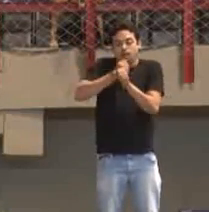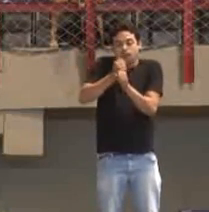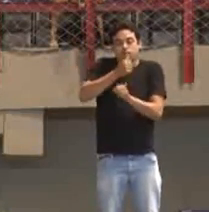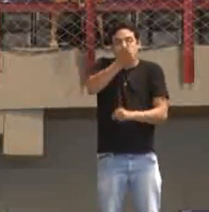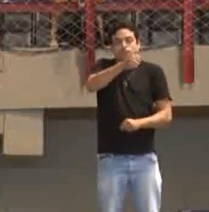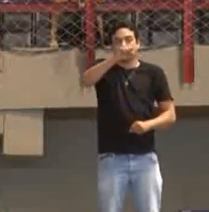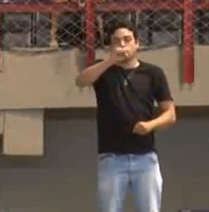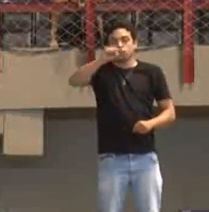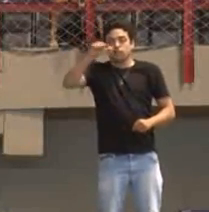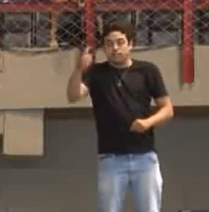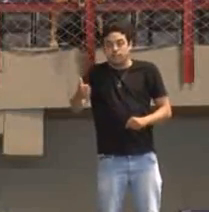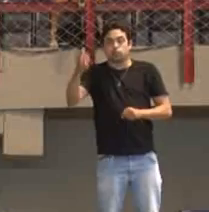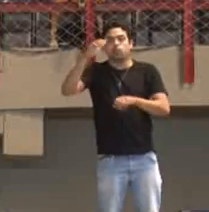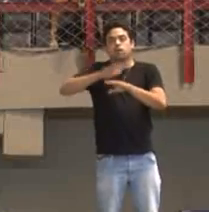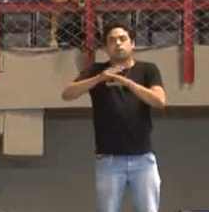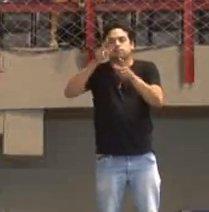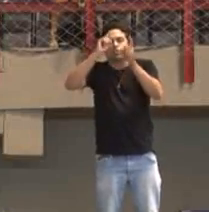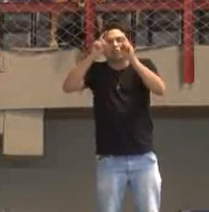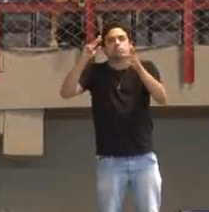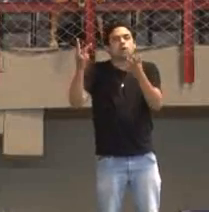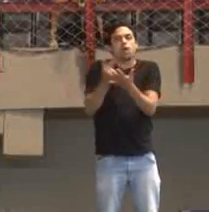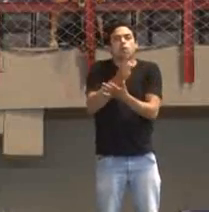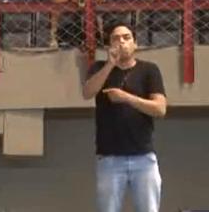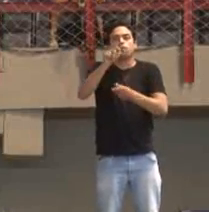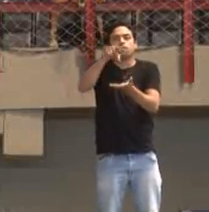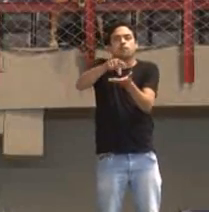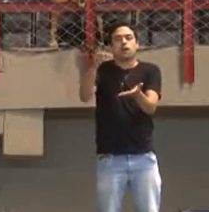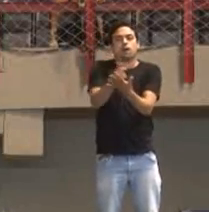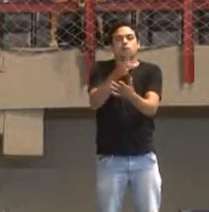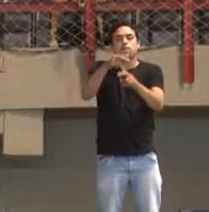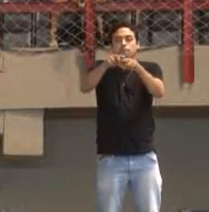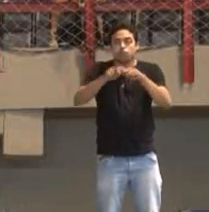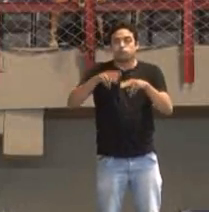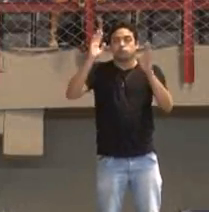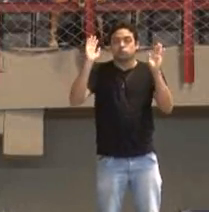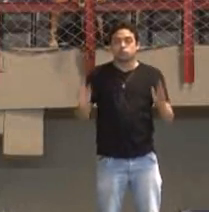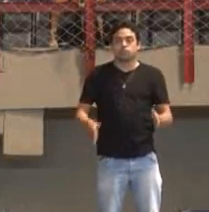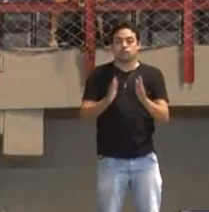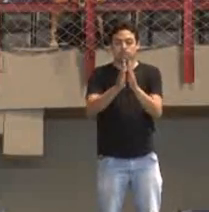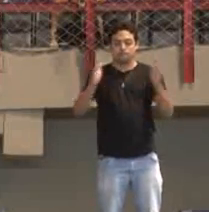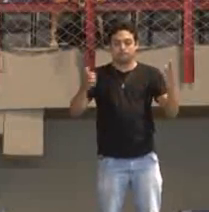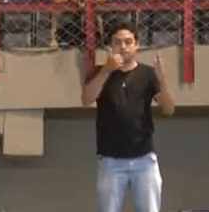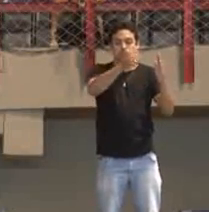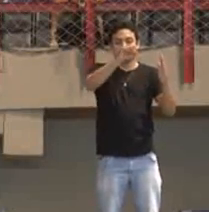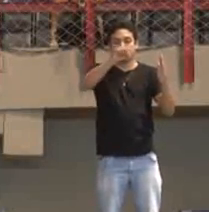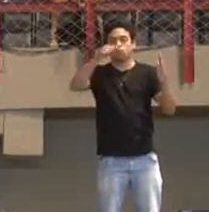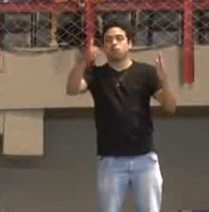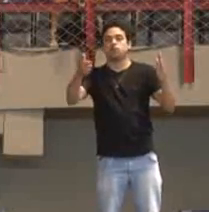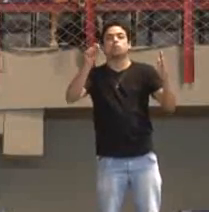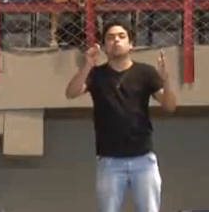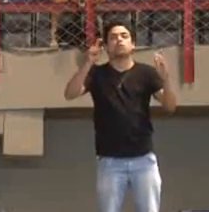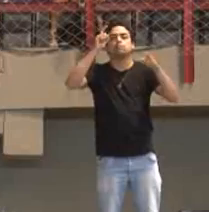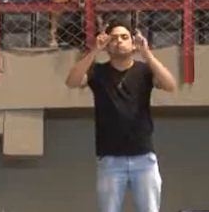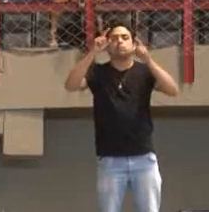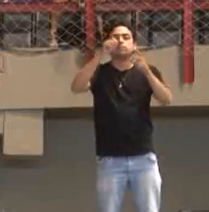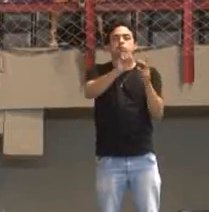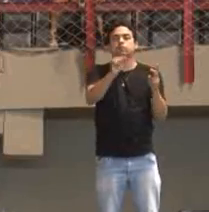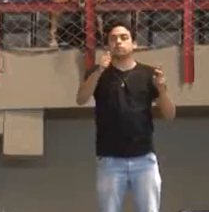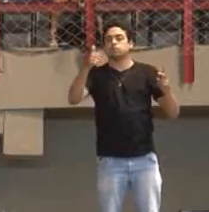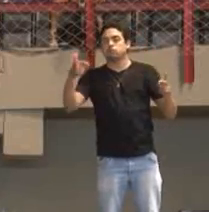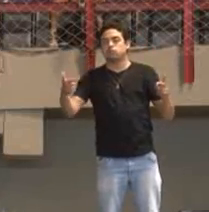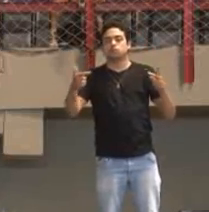e começa a discutir a realidade. Pois então me diga o que está rolando no Brasil de 1881,